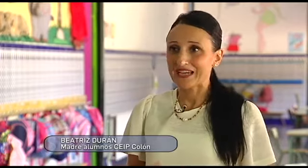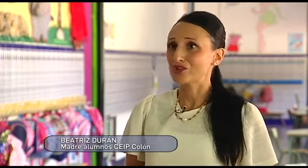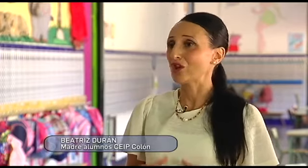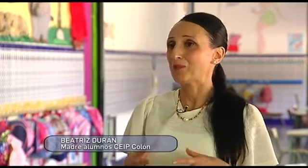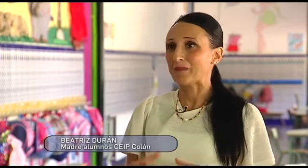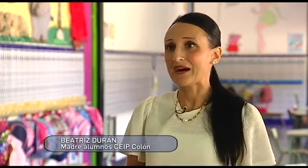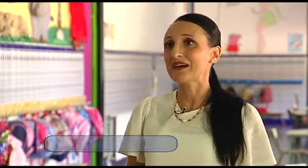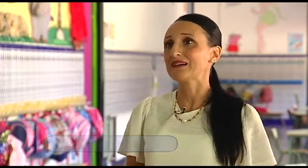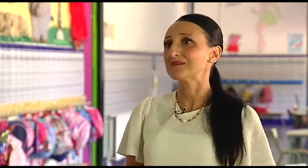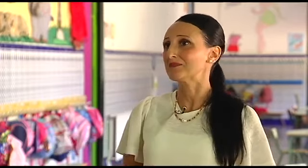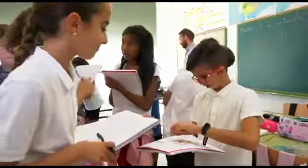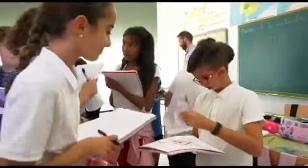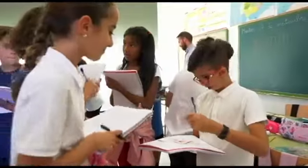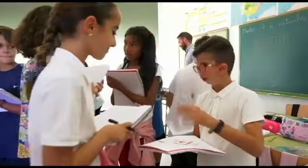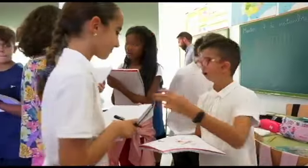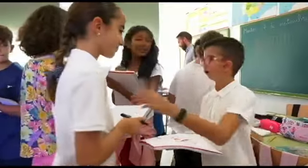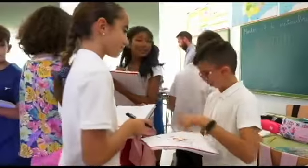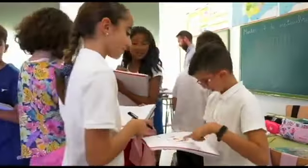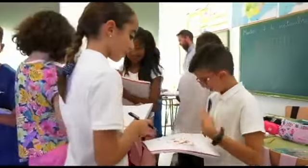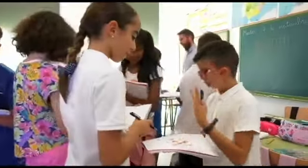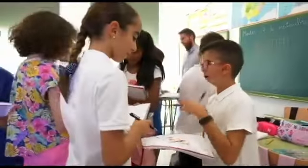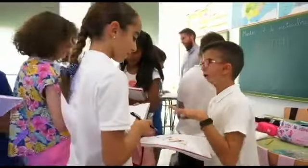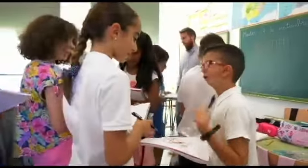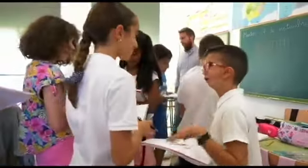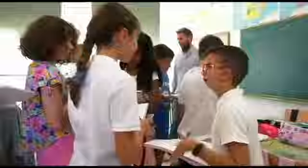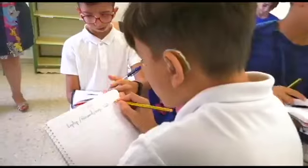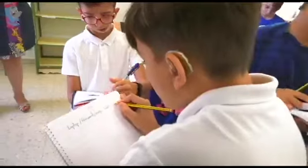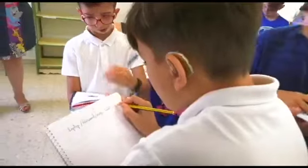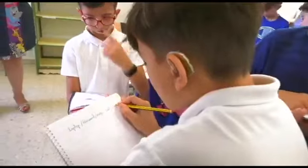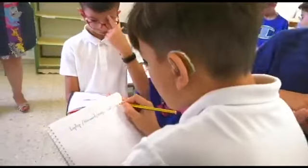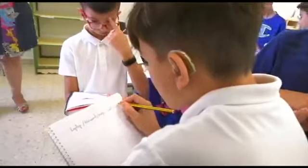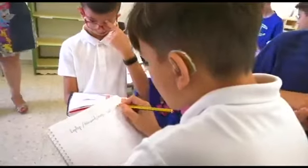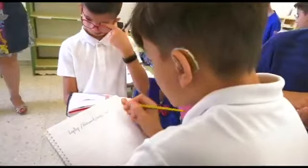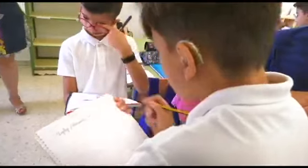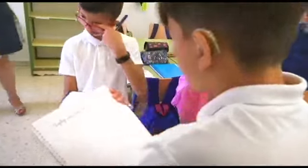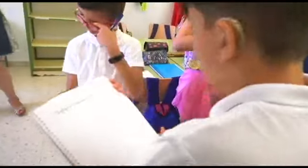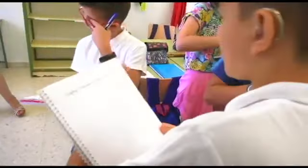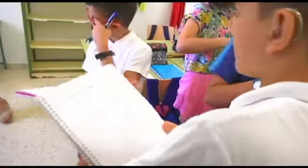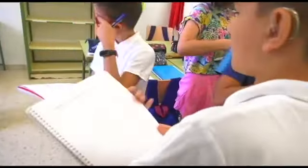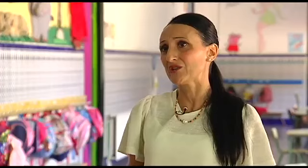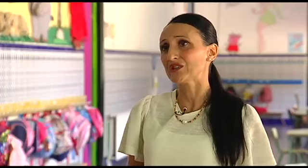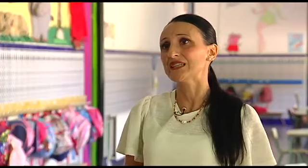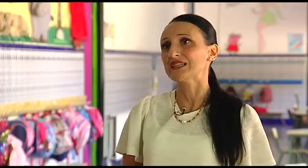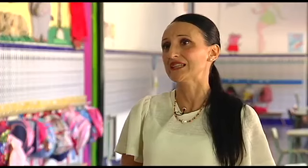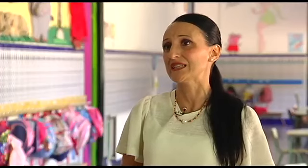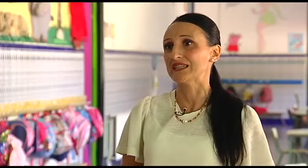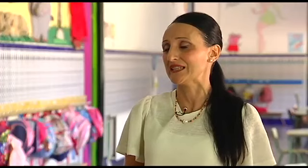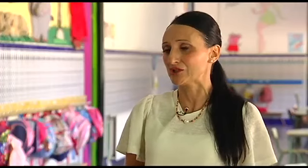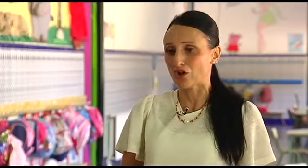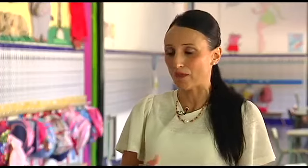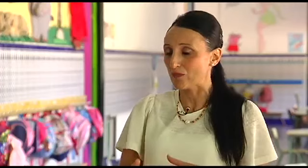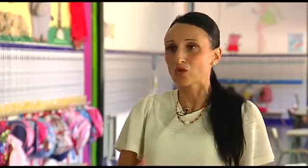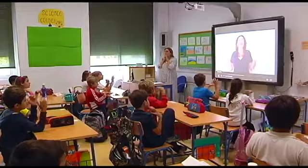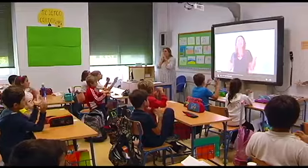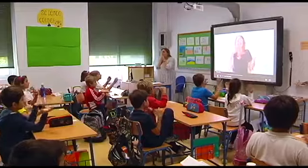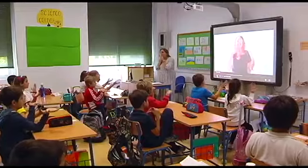ellos, los papás. Es que aquí se forman familias. Es un colegio de integración súper bueno y es uno más entre sus